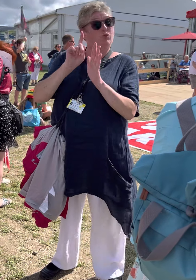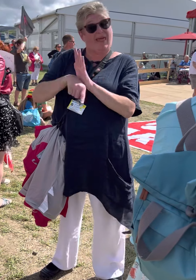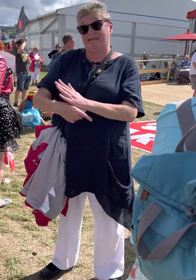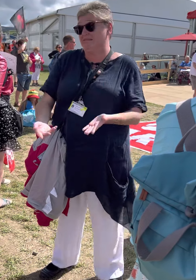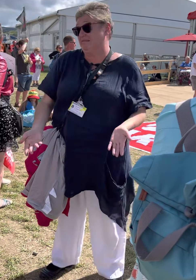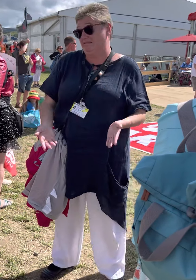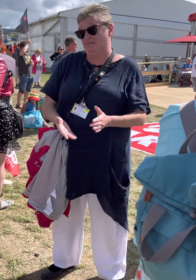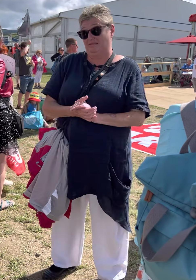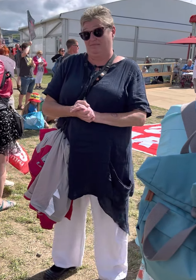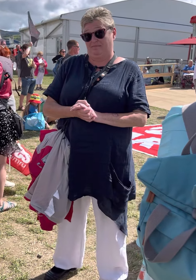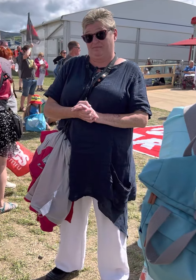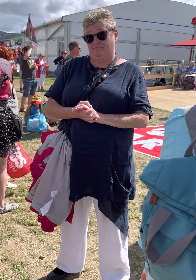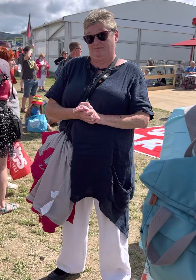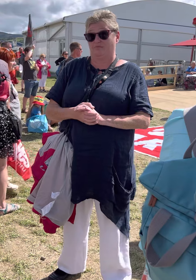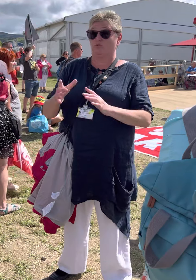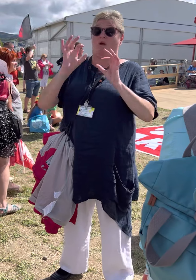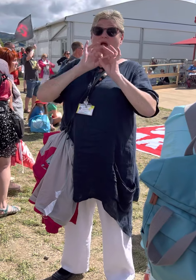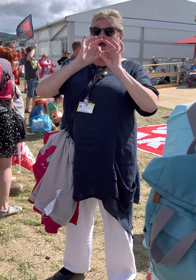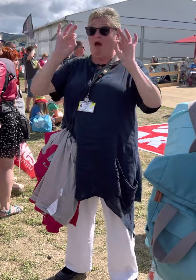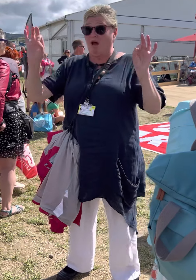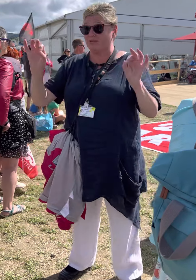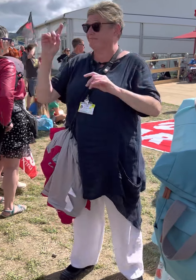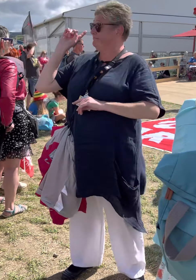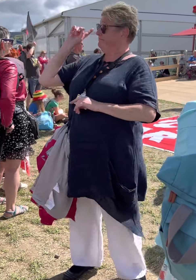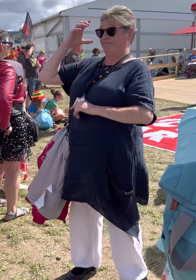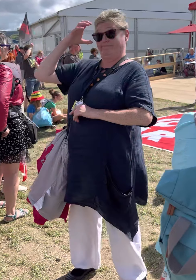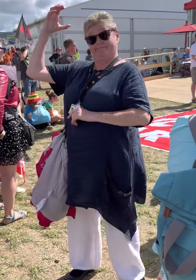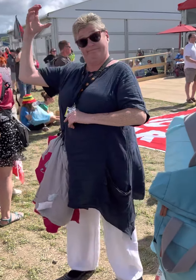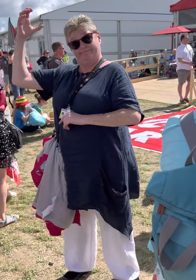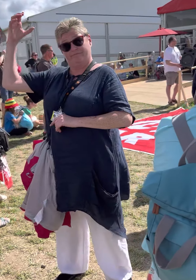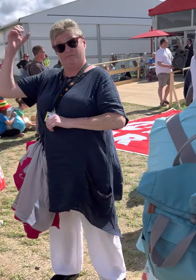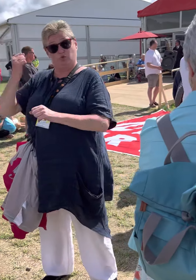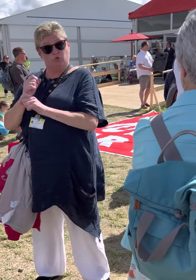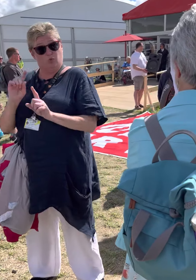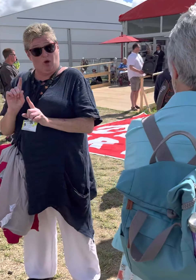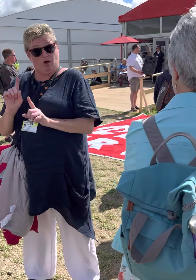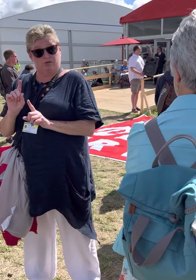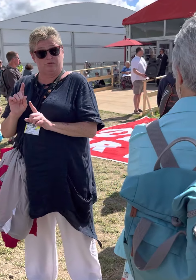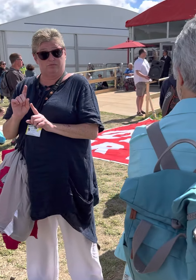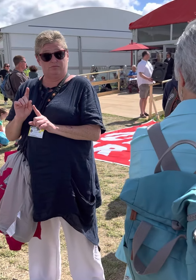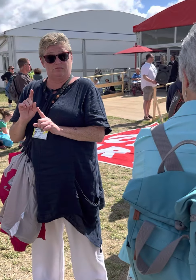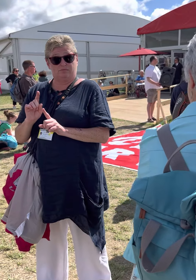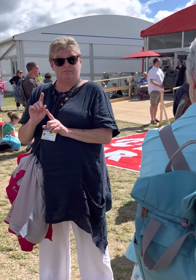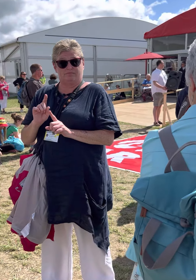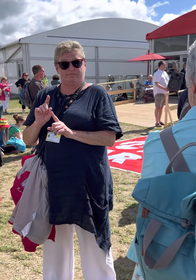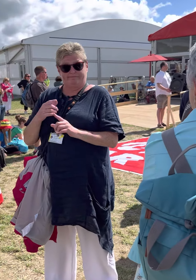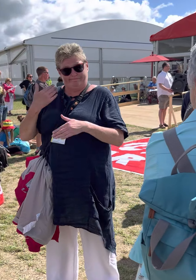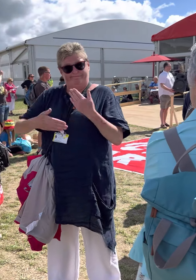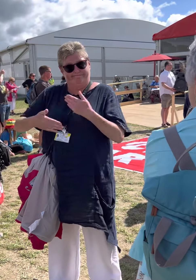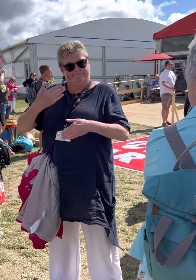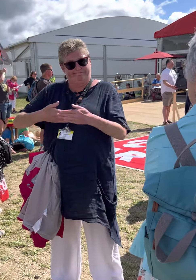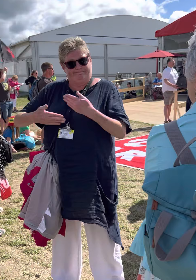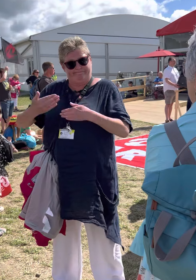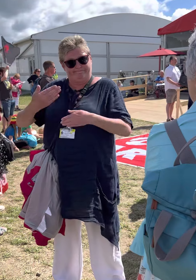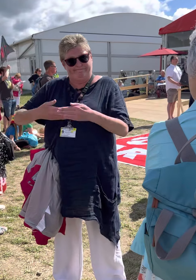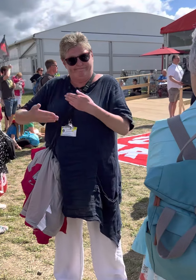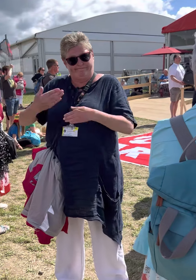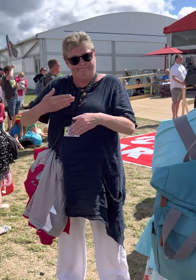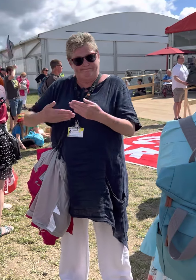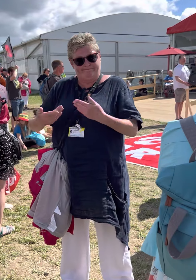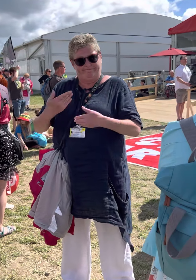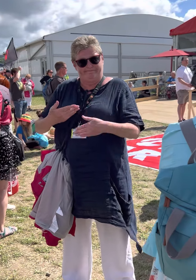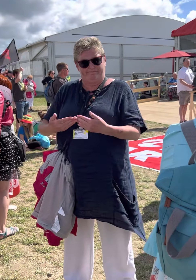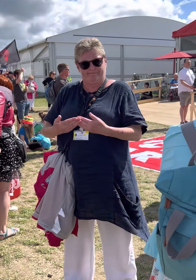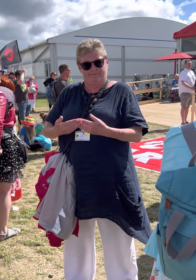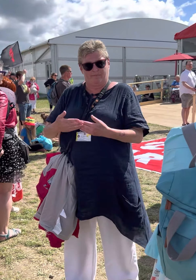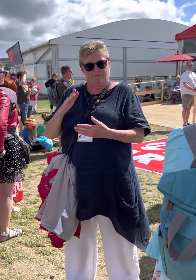ni. So beth ni'n gofyn i Llywodraeth Cymru i wneud yw symud yn gloi, ond